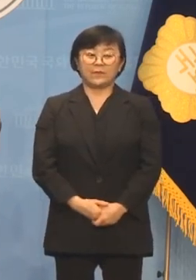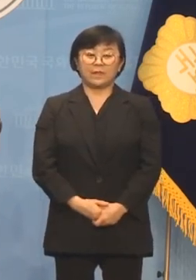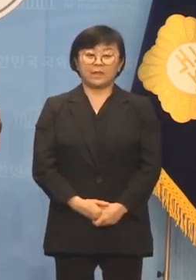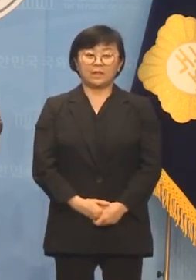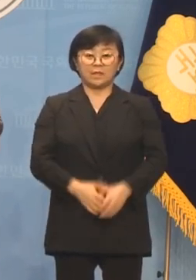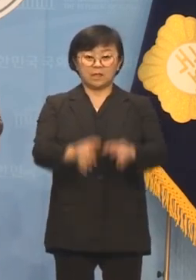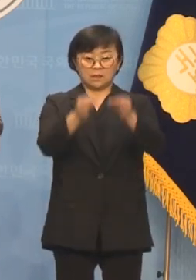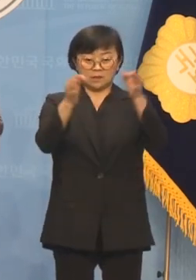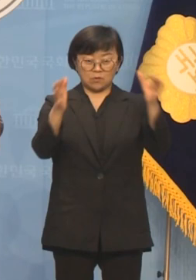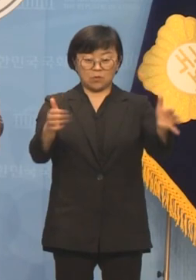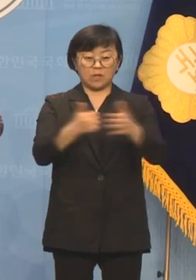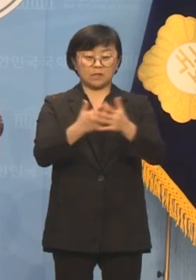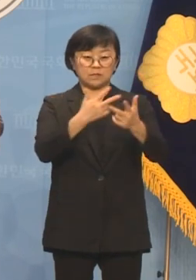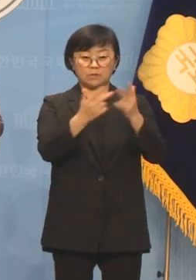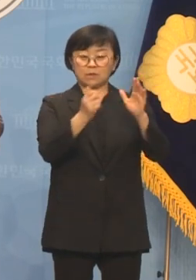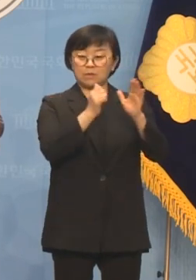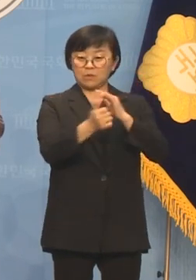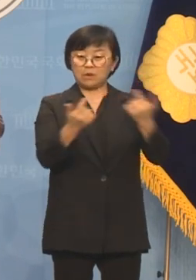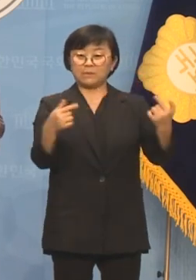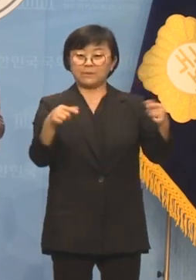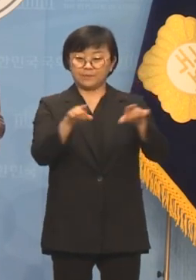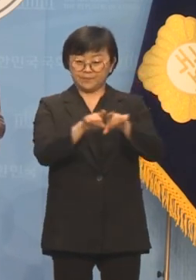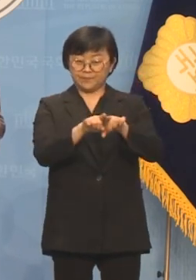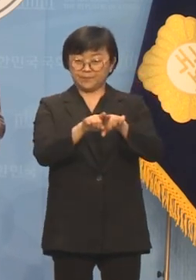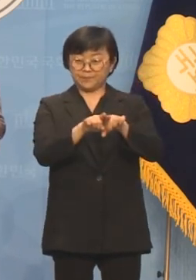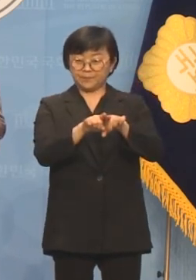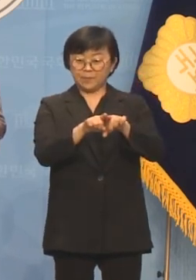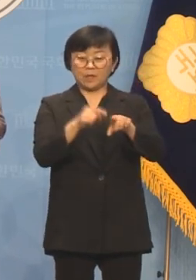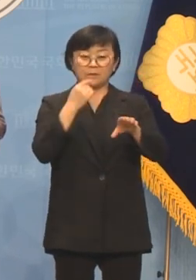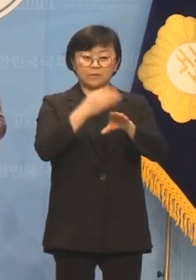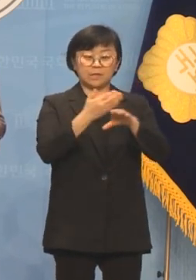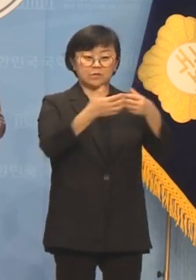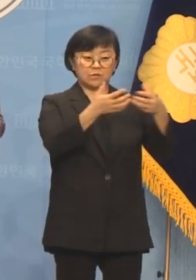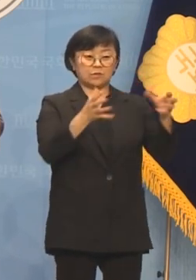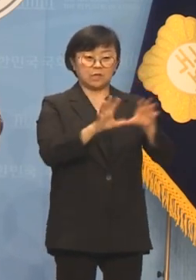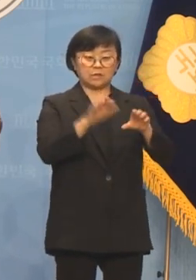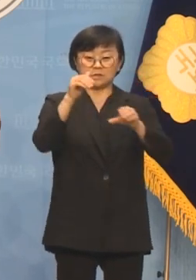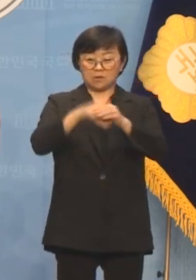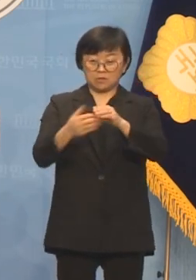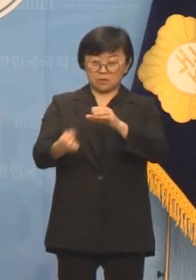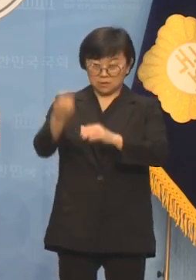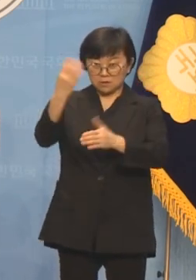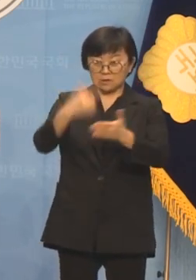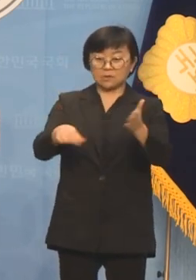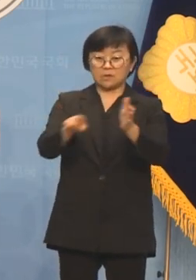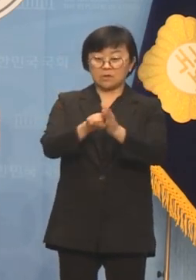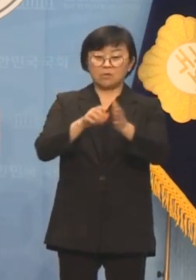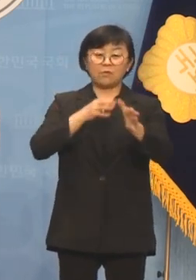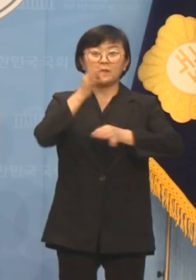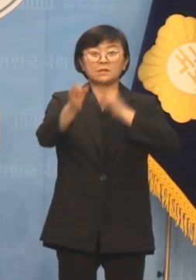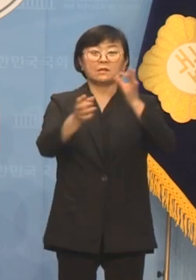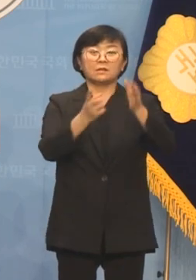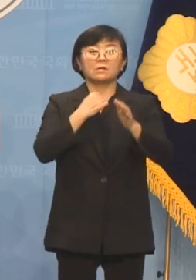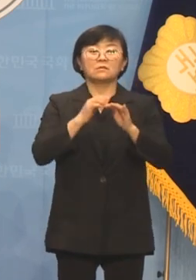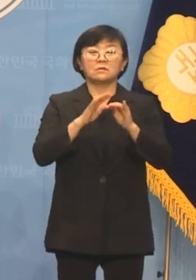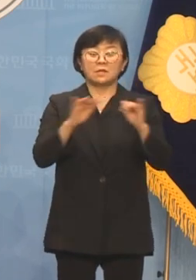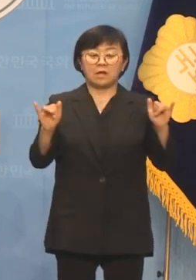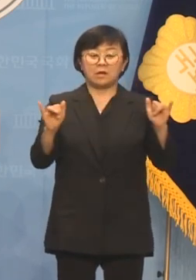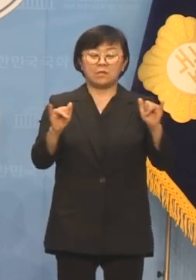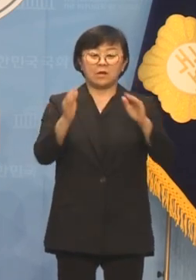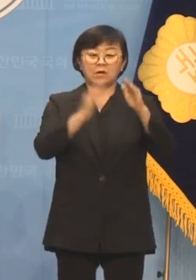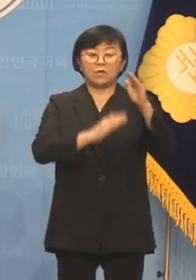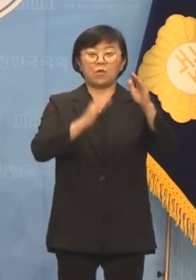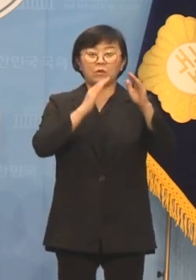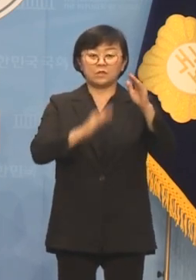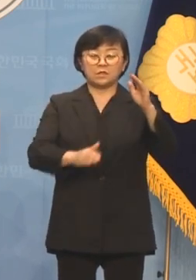그간 이재명 대표와 함께 민주당 총선 승리를 외쳤던 분이